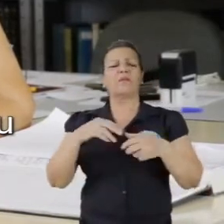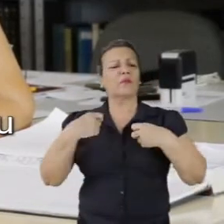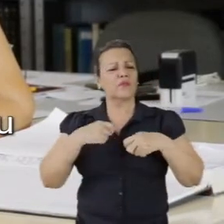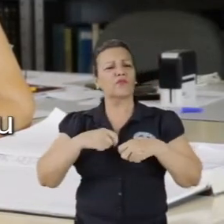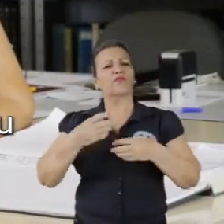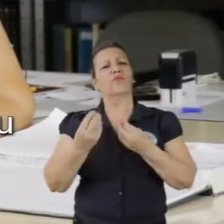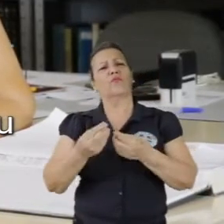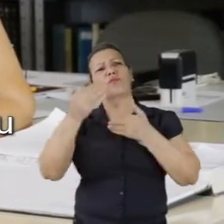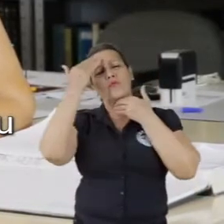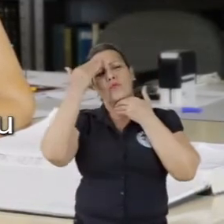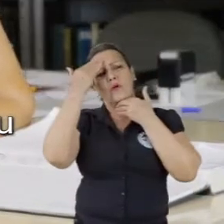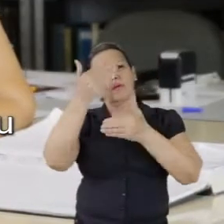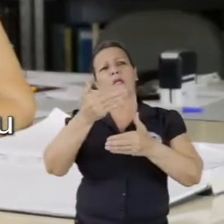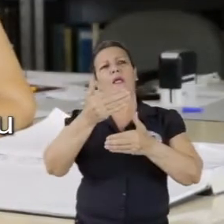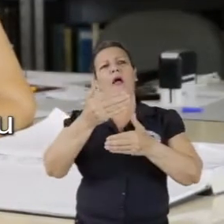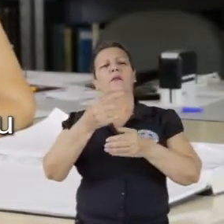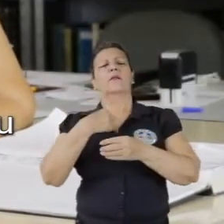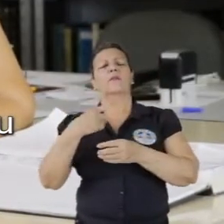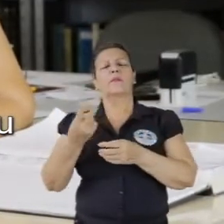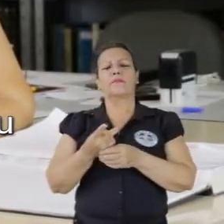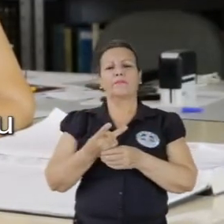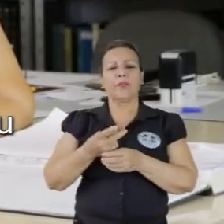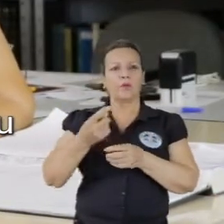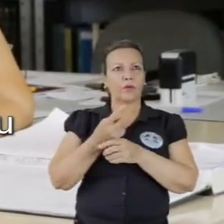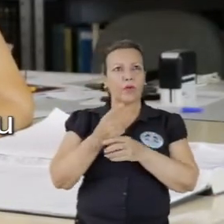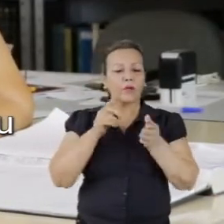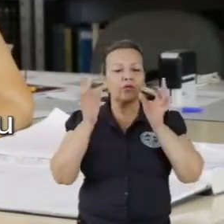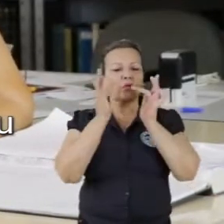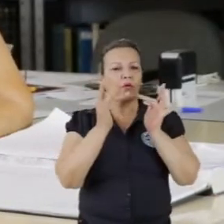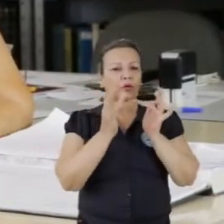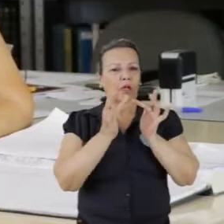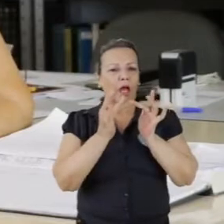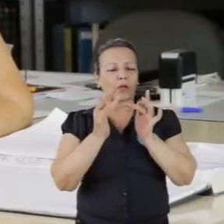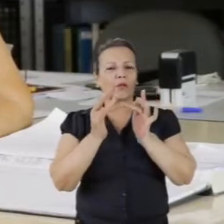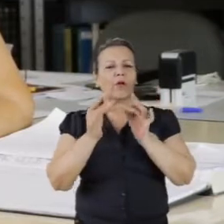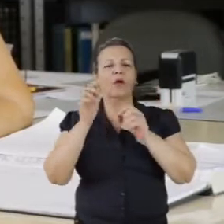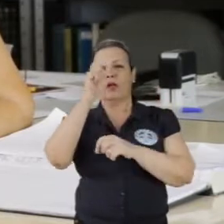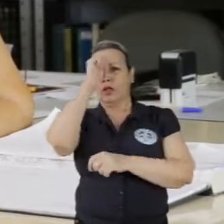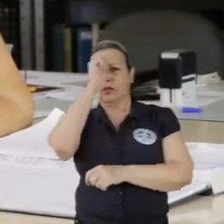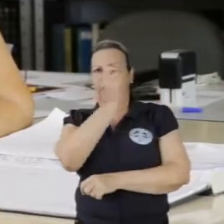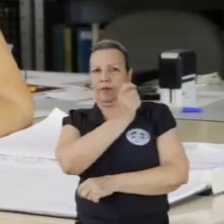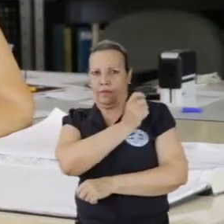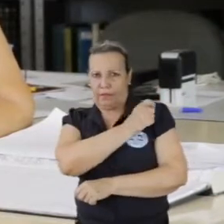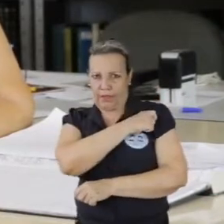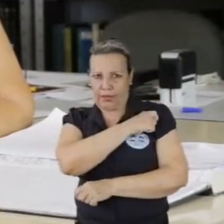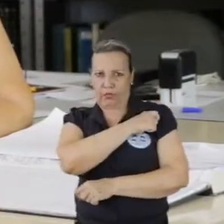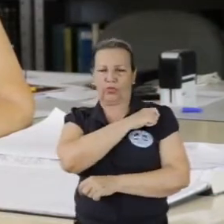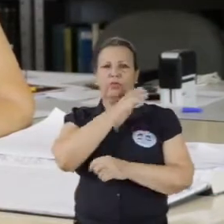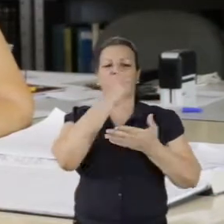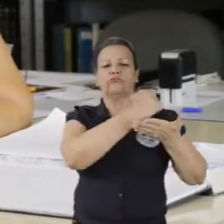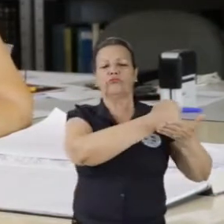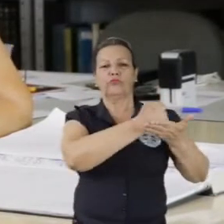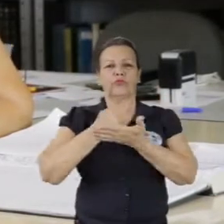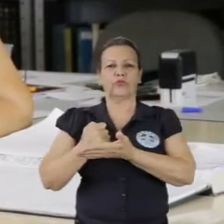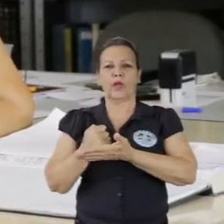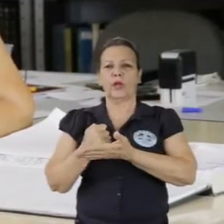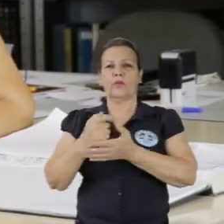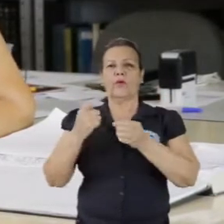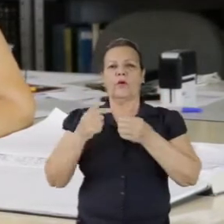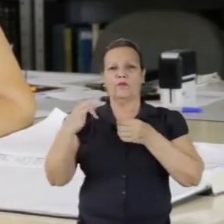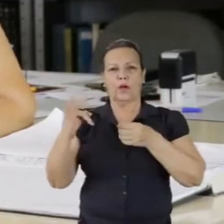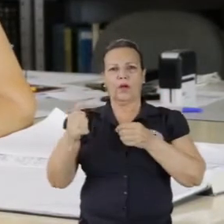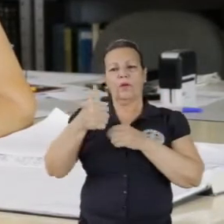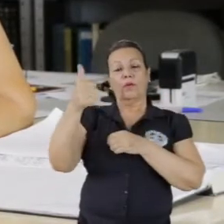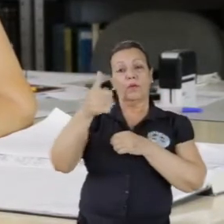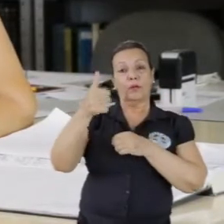eu trabalhava, fizeram um contato em Rio Preto, onde que veio para